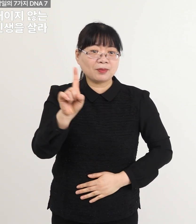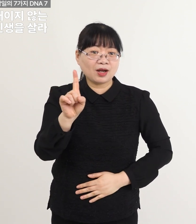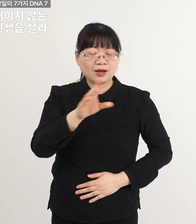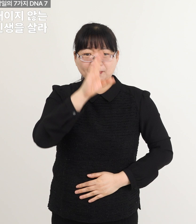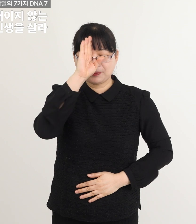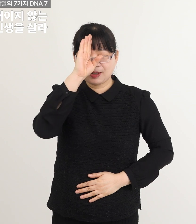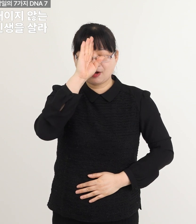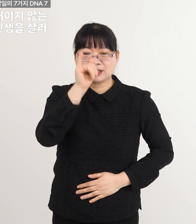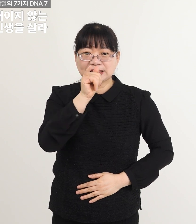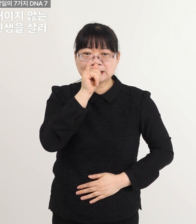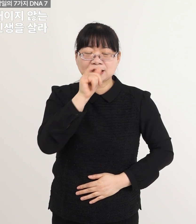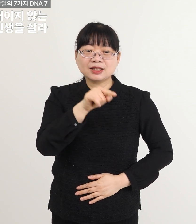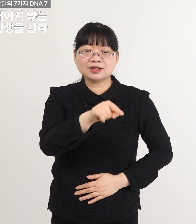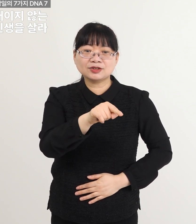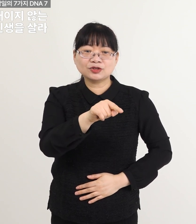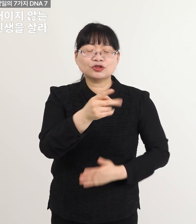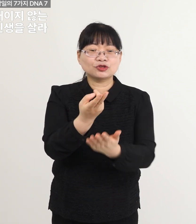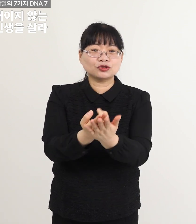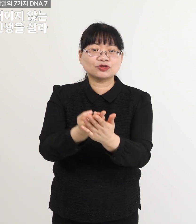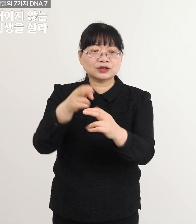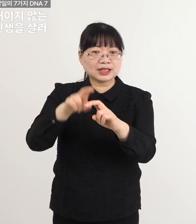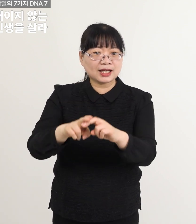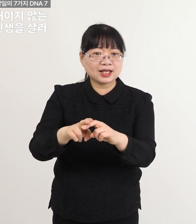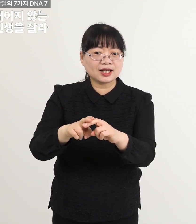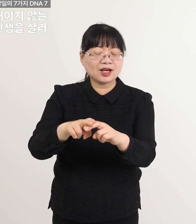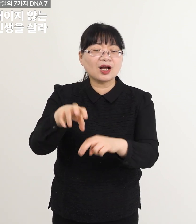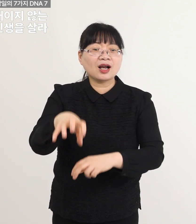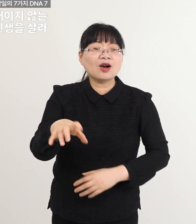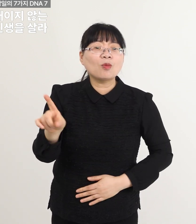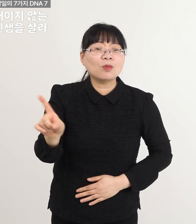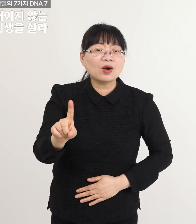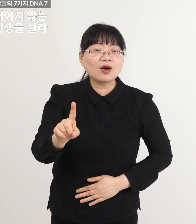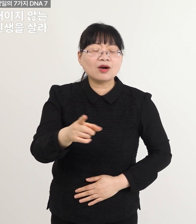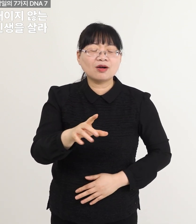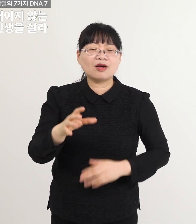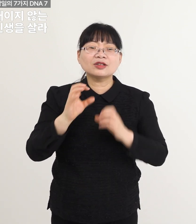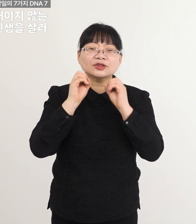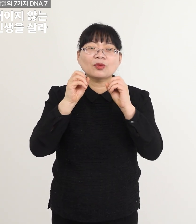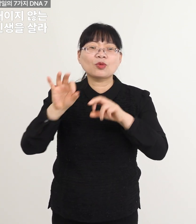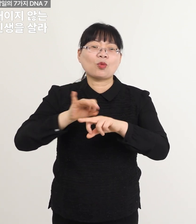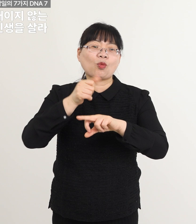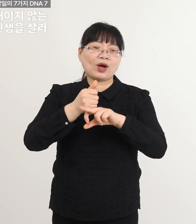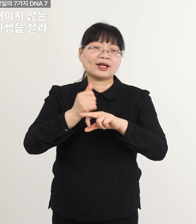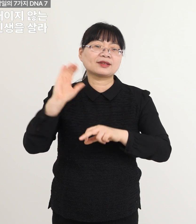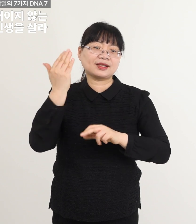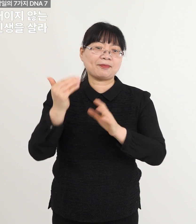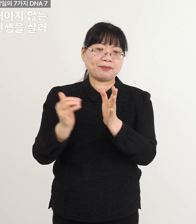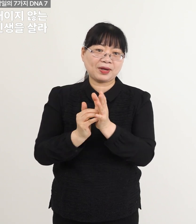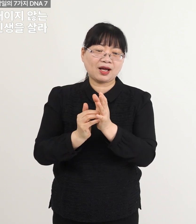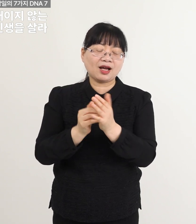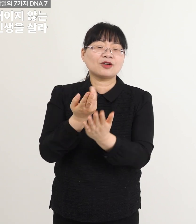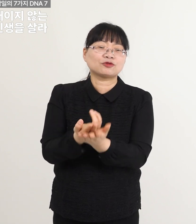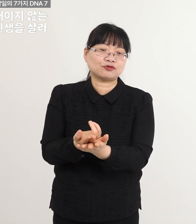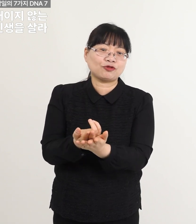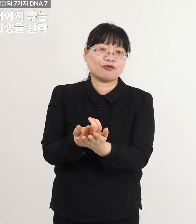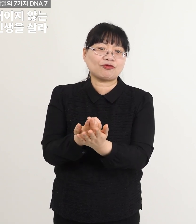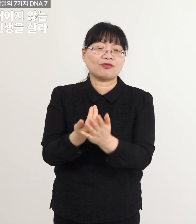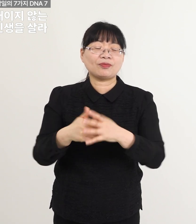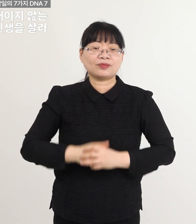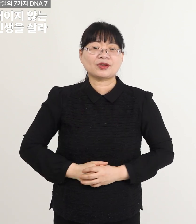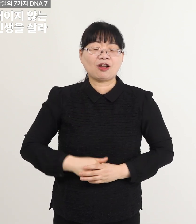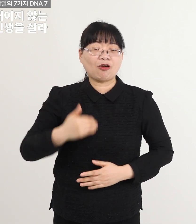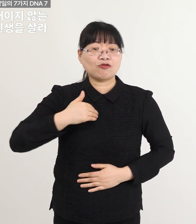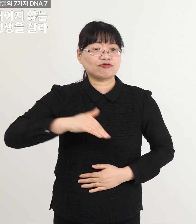병이 난 그 누운 자리에서 그의 전도 왕이 됐어요. 누워서.